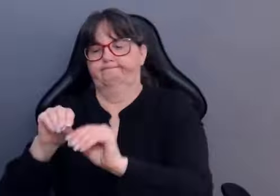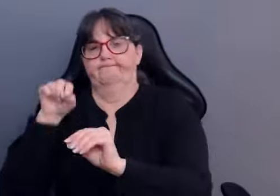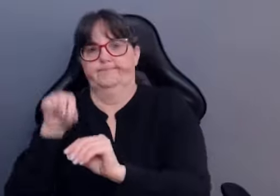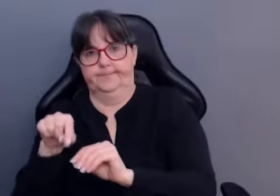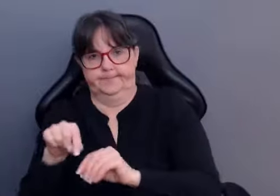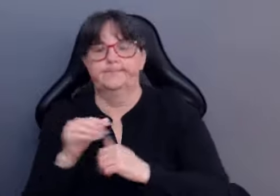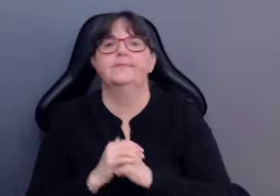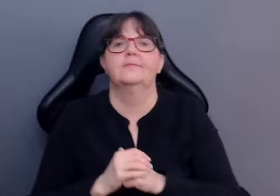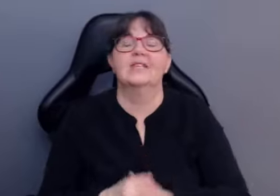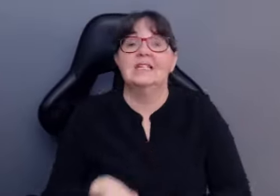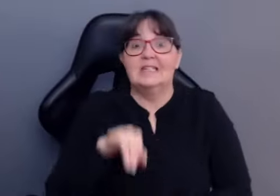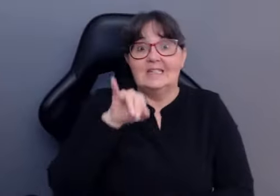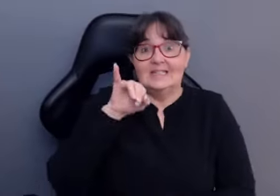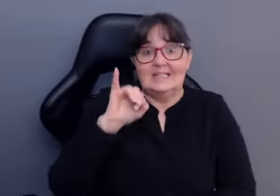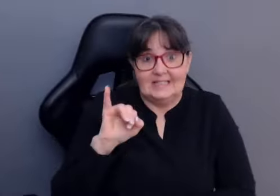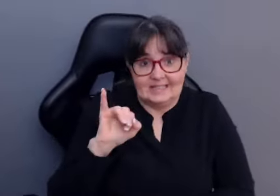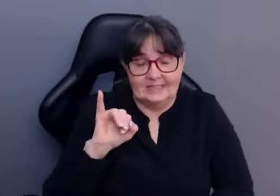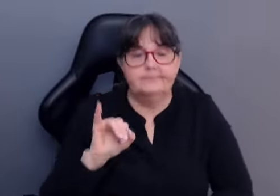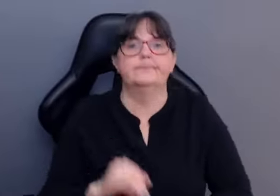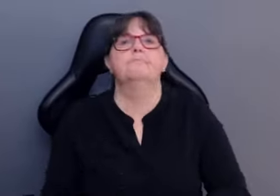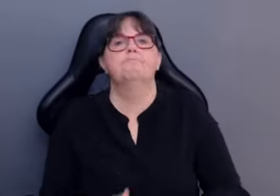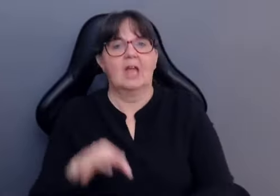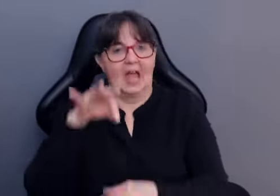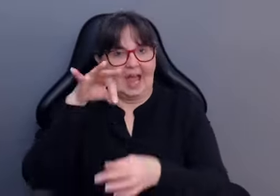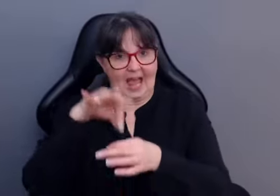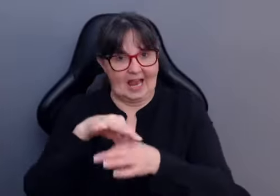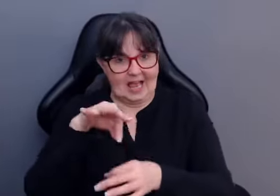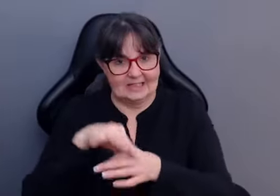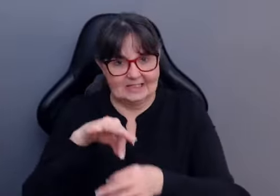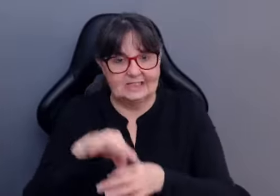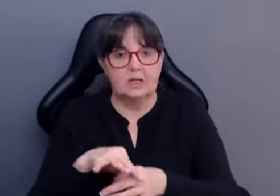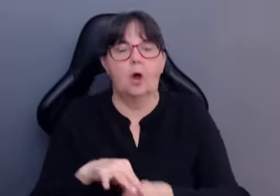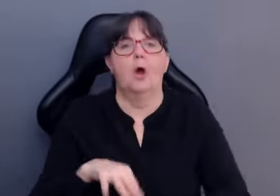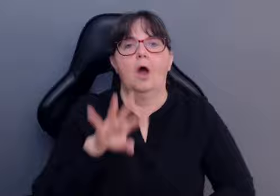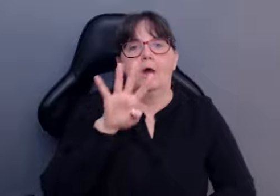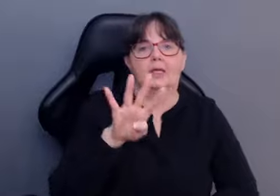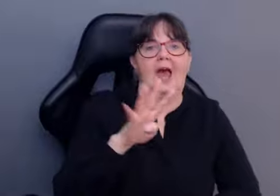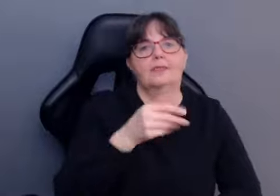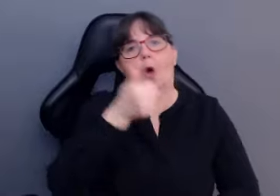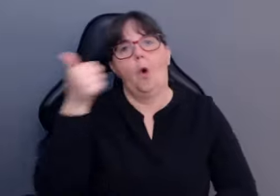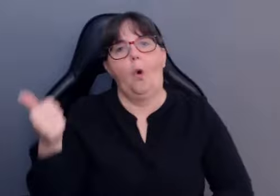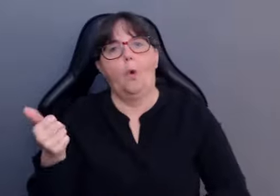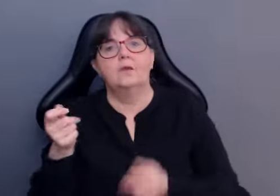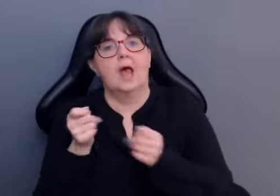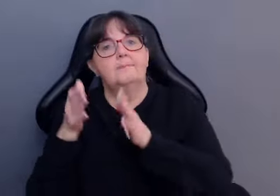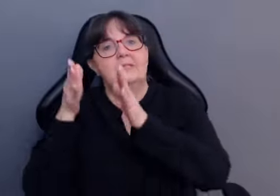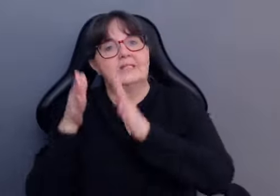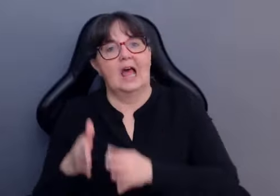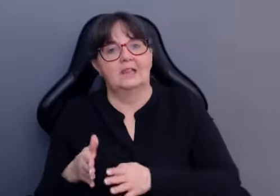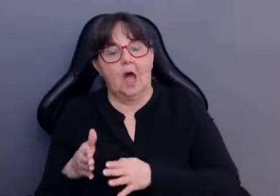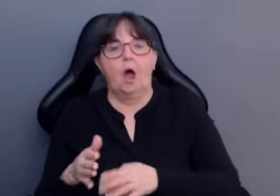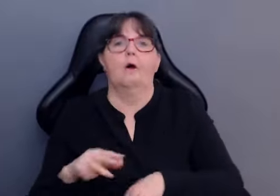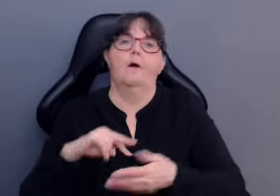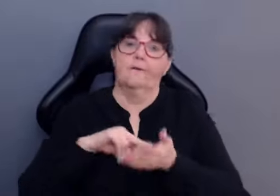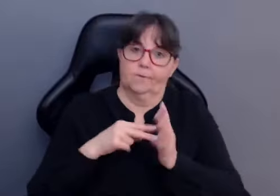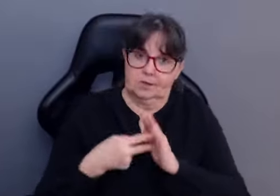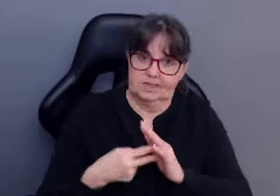Point I. Pour l'élection des 4 autres administrateurs, dont au moins 2